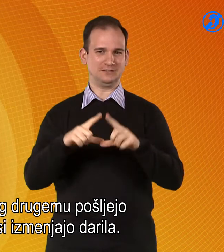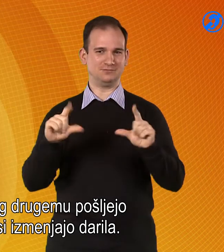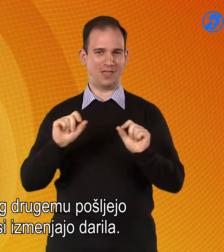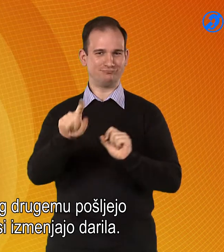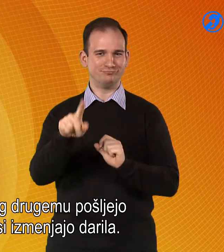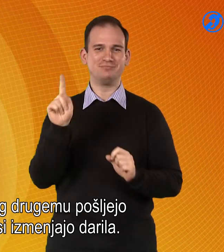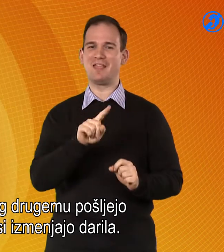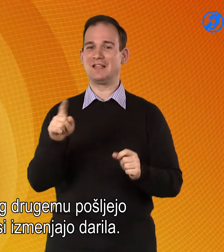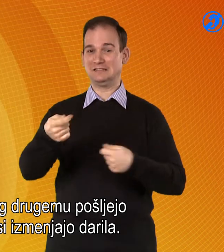darila.